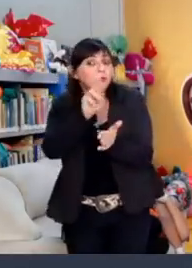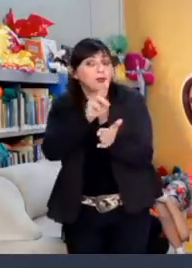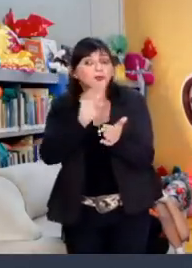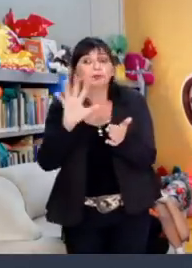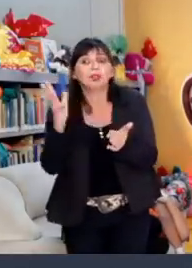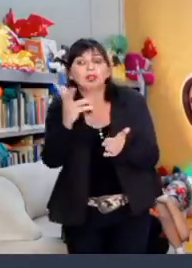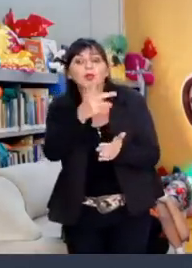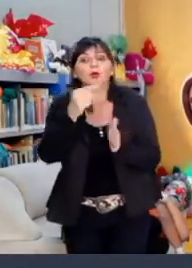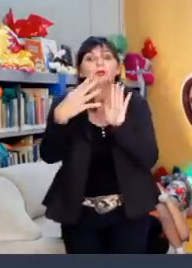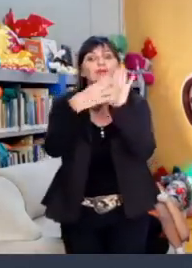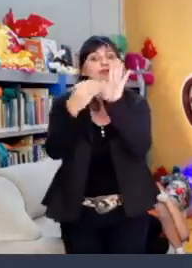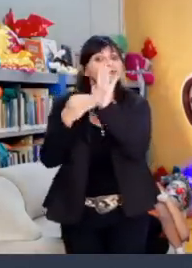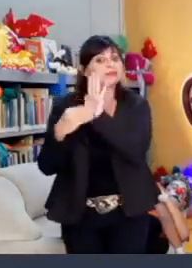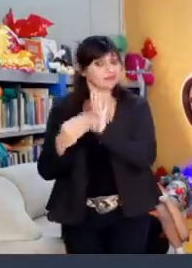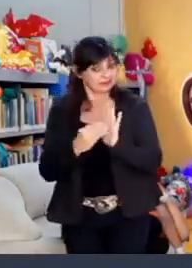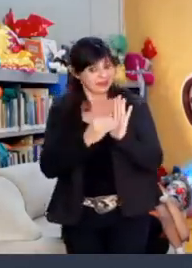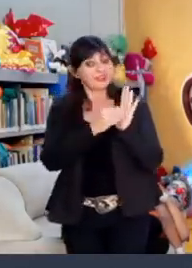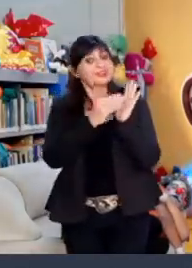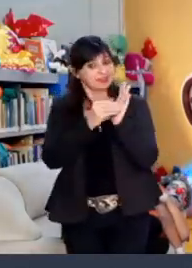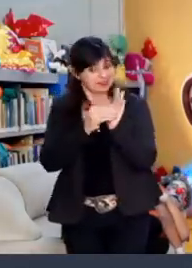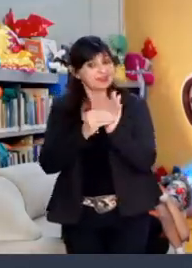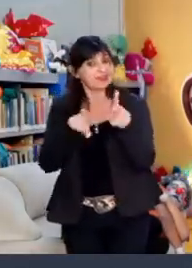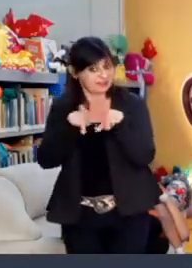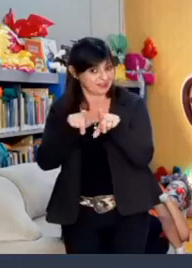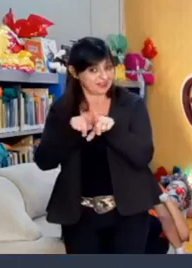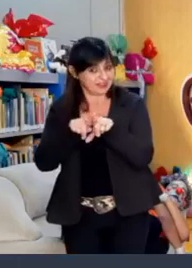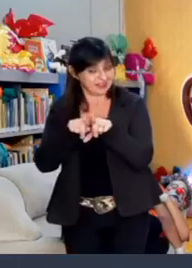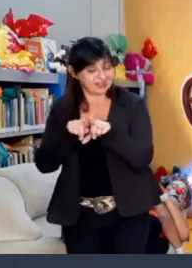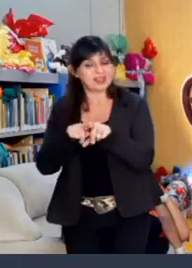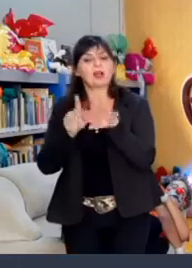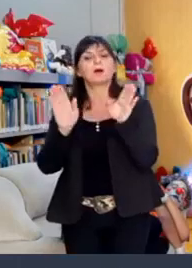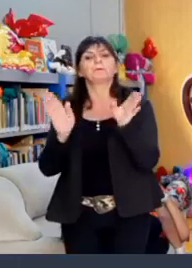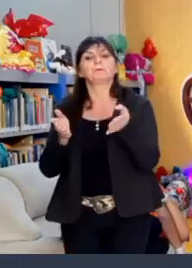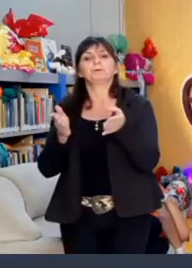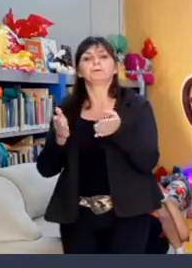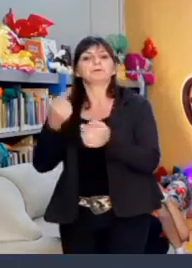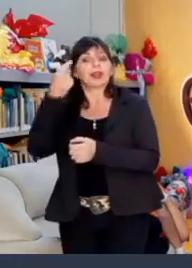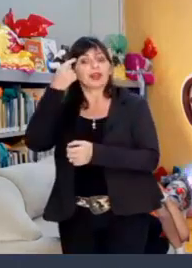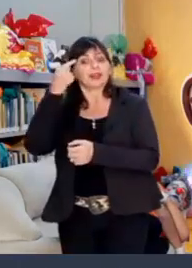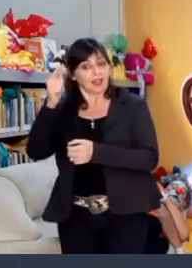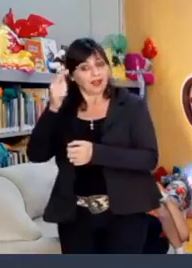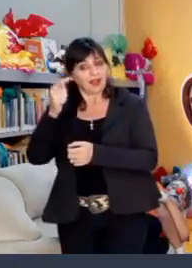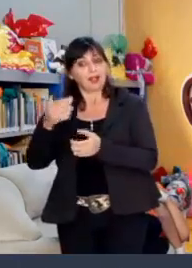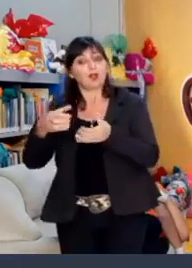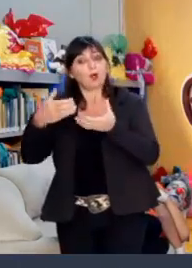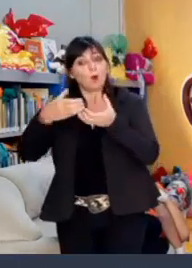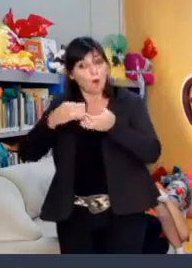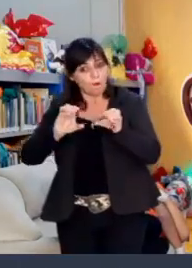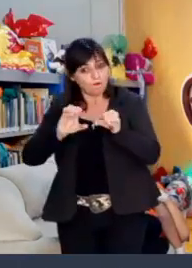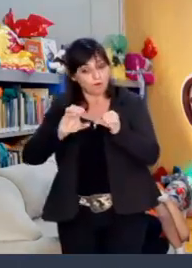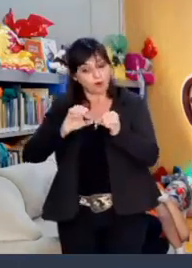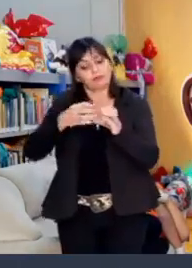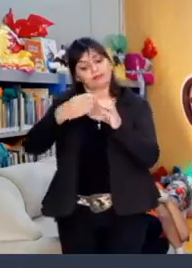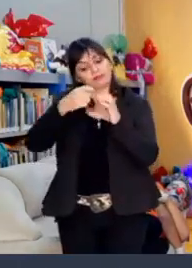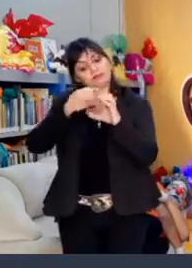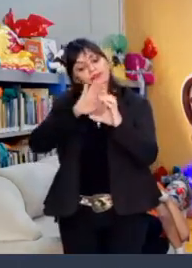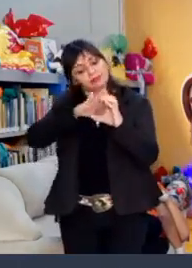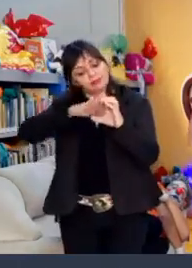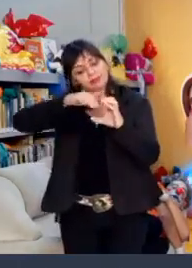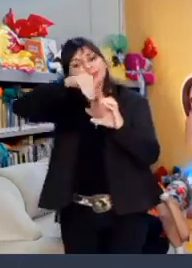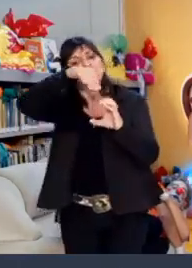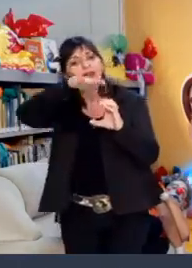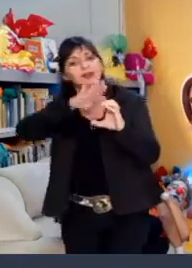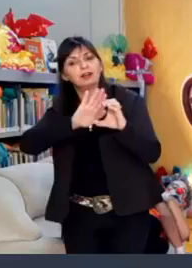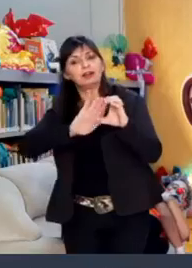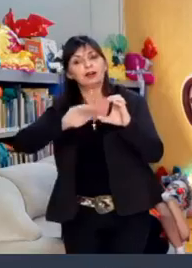tradições. E aí eu retorno para a ideia dos ovinhos. Os ovinhos que eram de